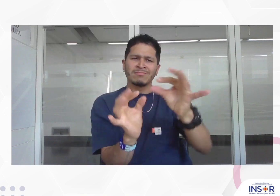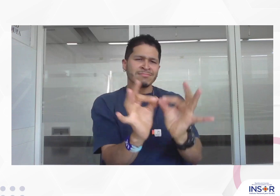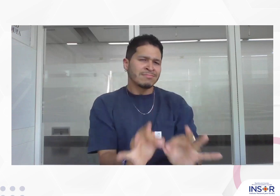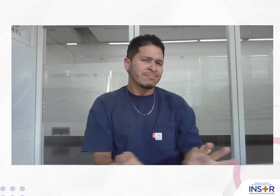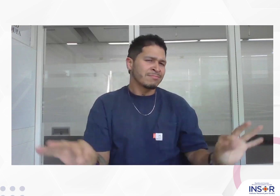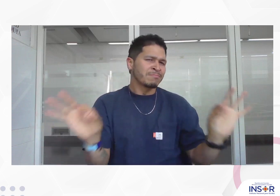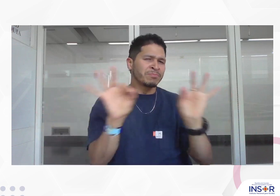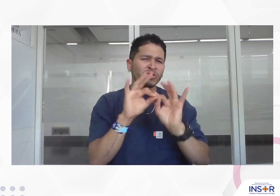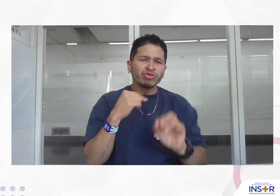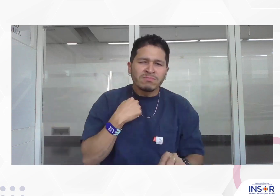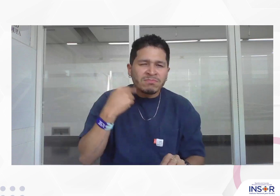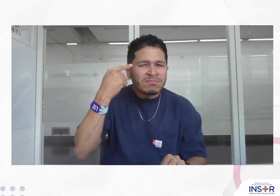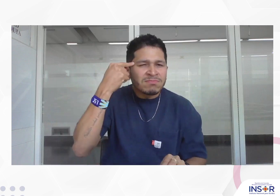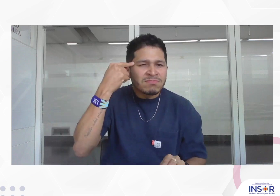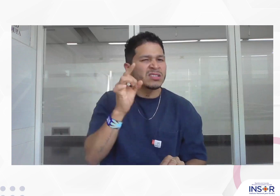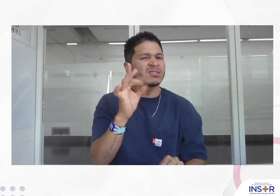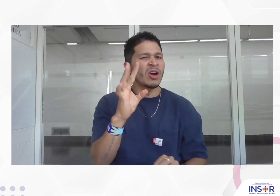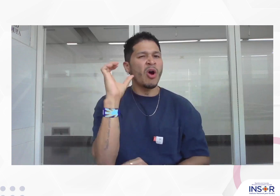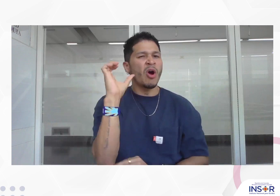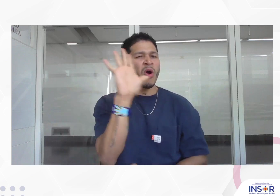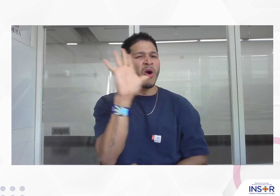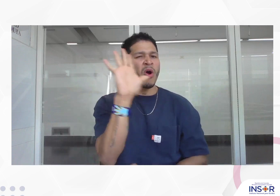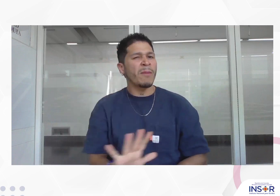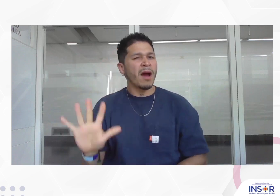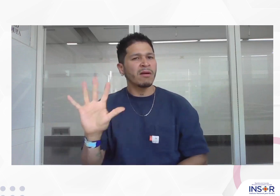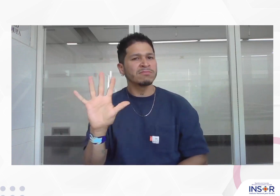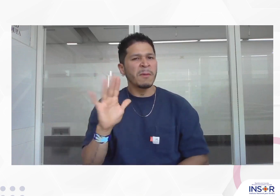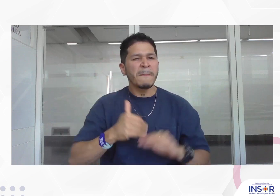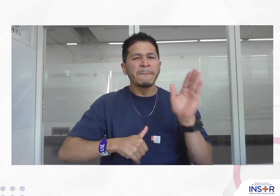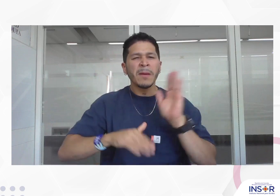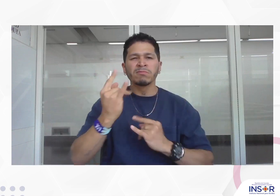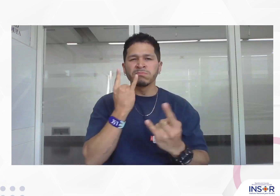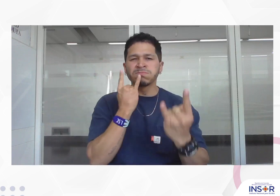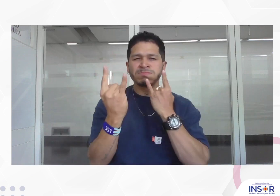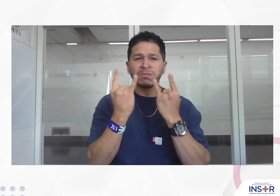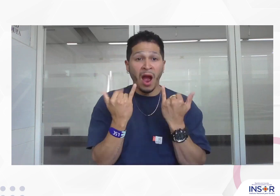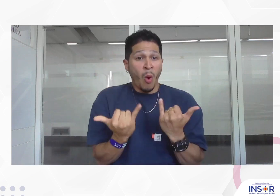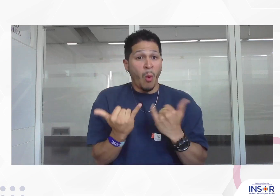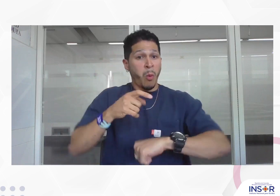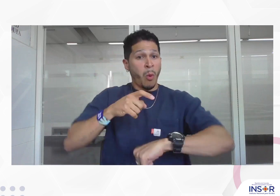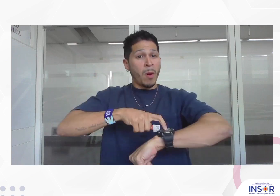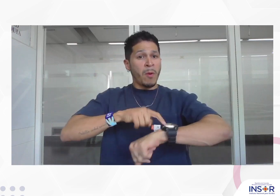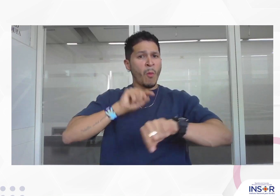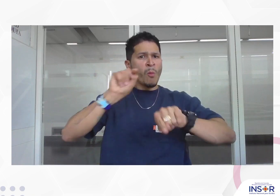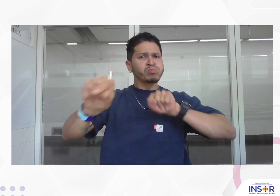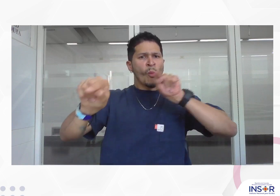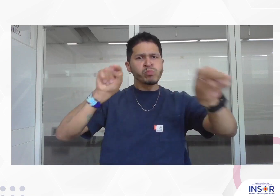estos espacios. Por otro lado, el sordismo cobra vital importancia